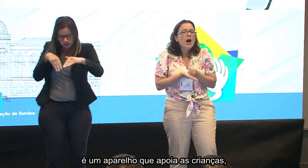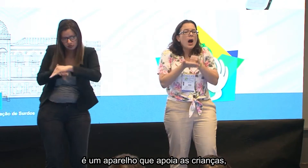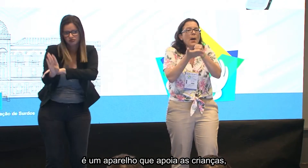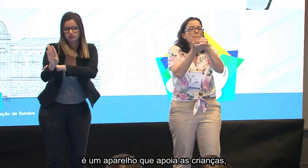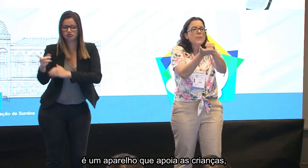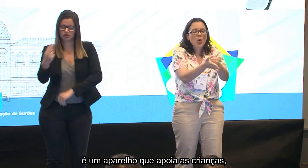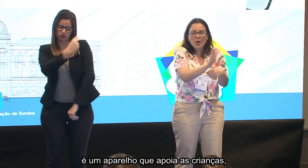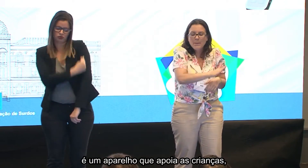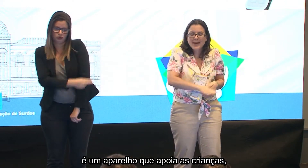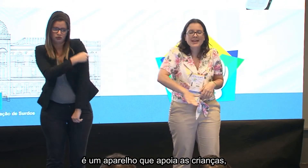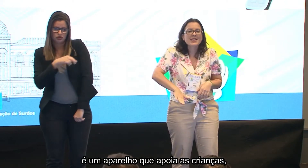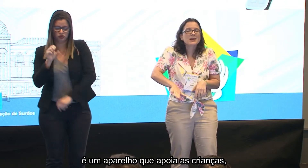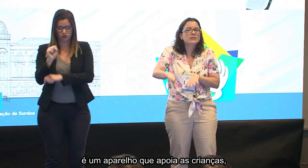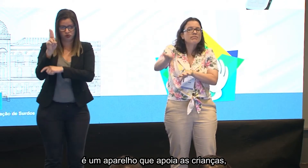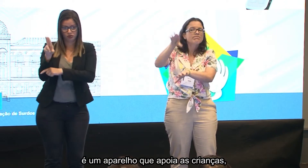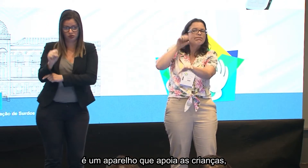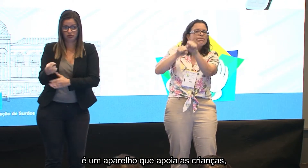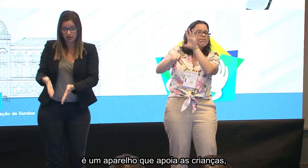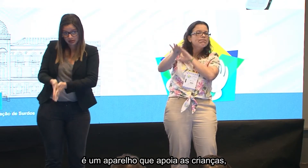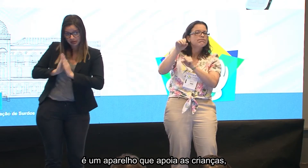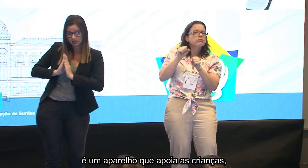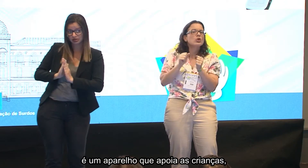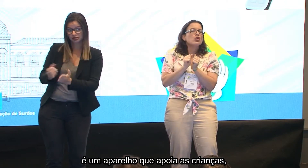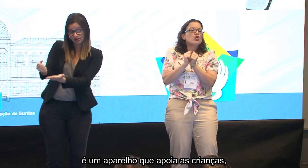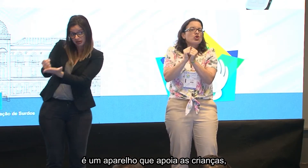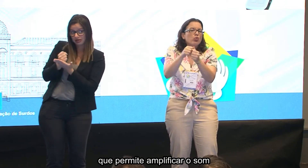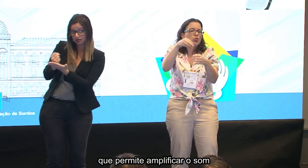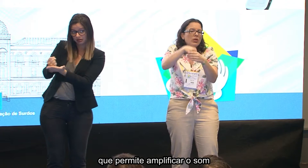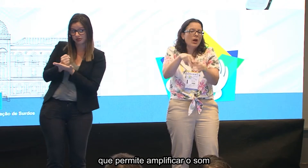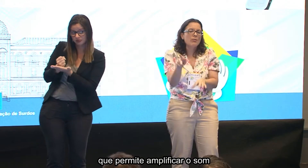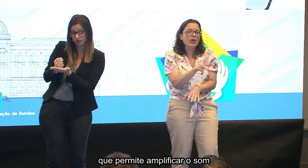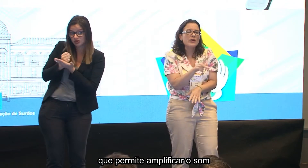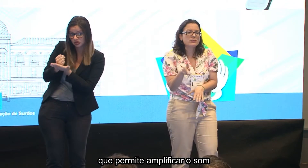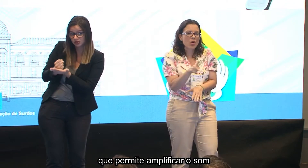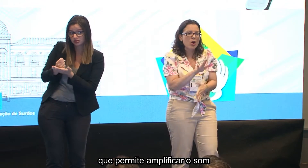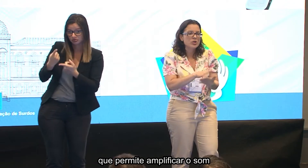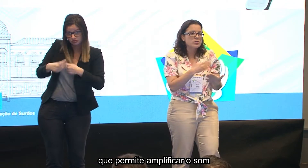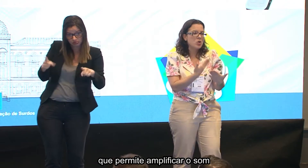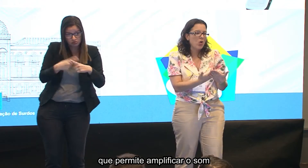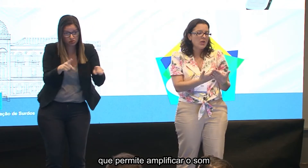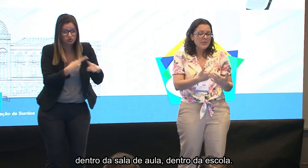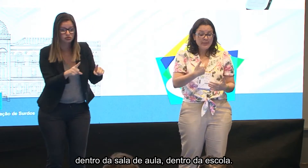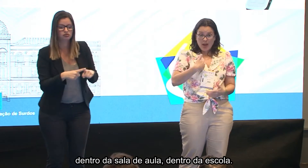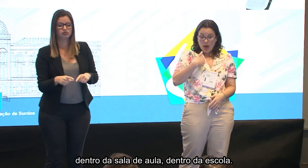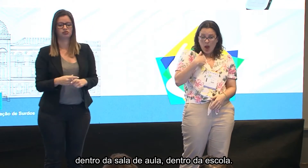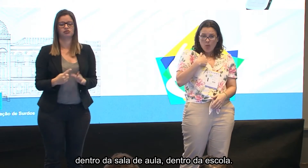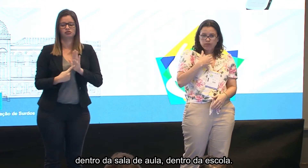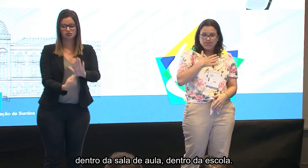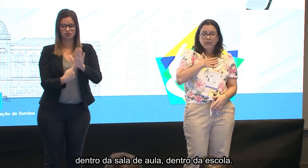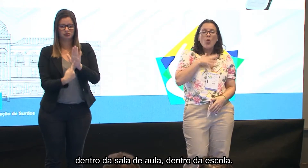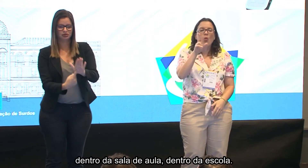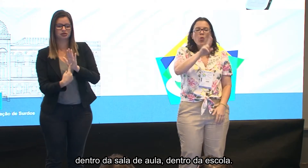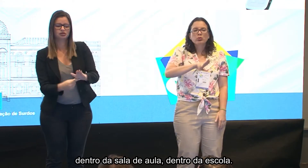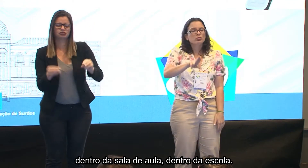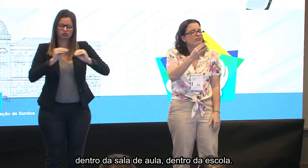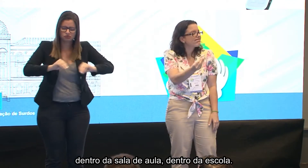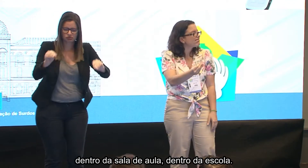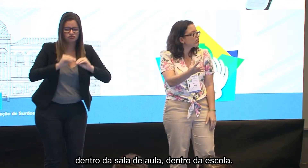é um aparelho que apoia as crianças, que permite amplificar o som dentro de uma sala de aula, dentro da